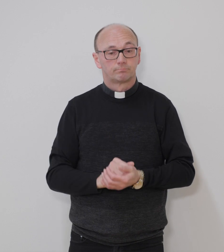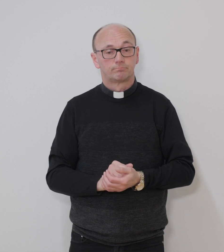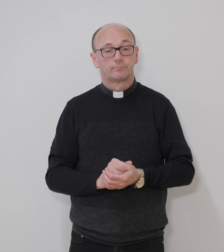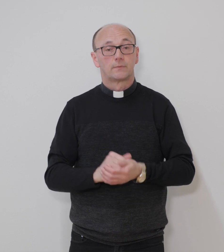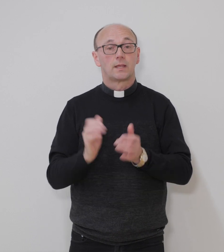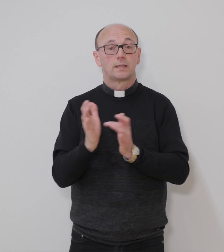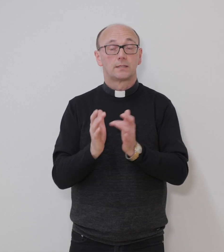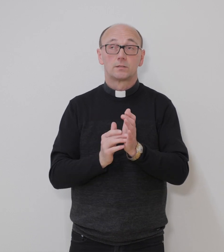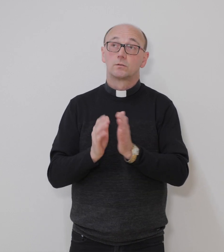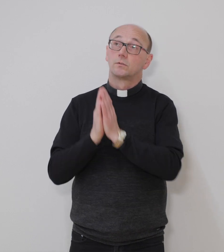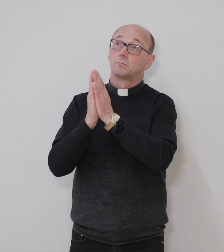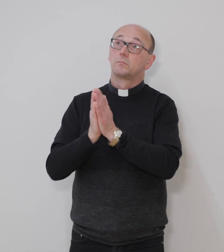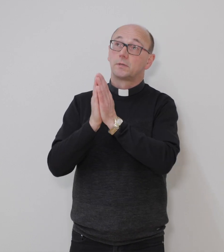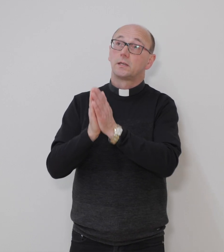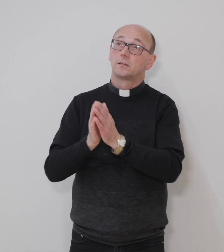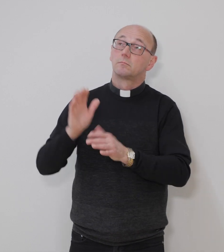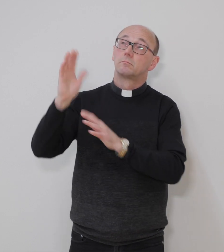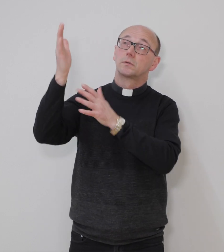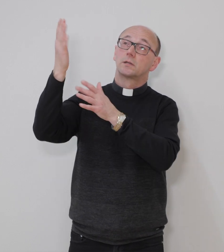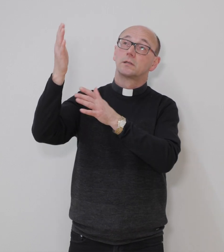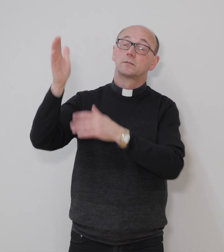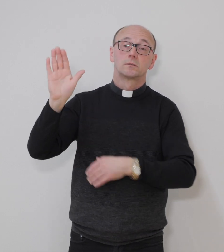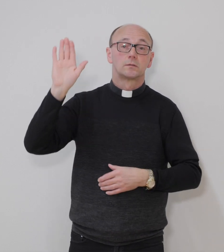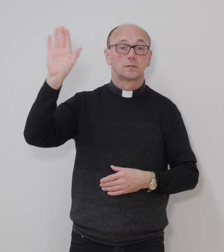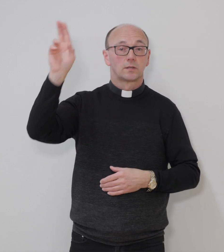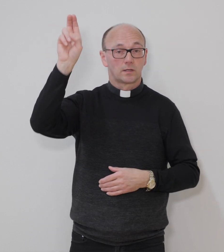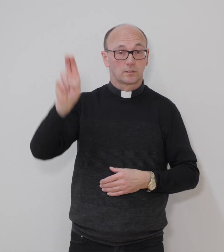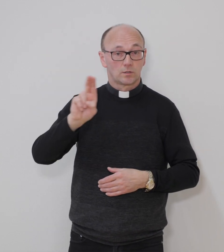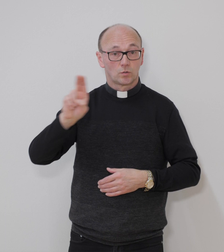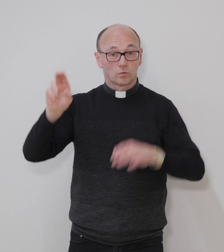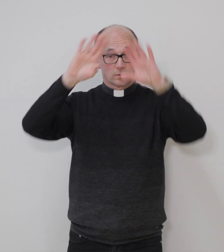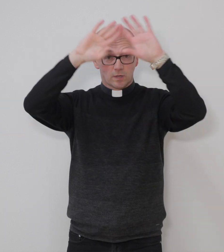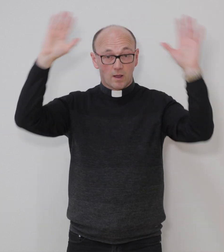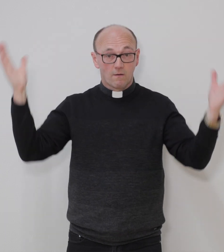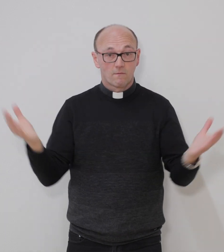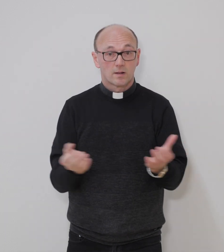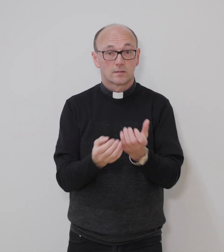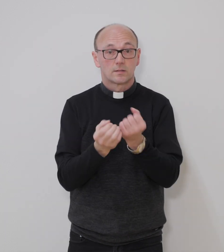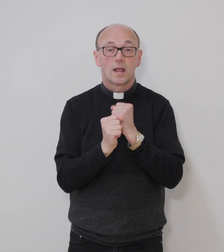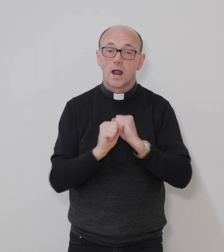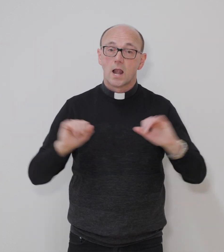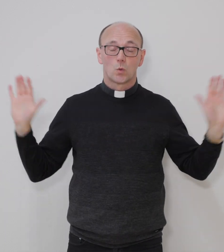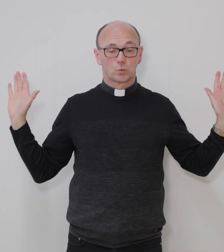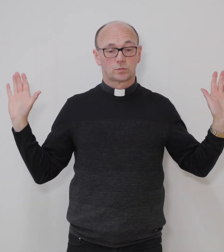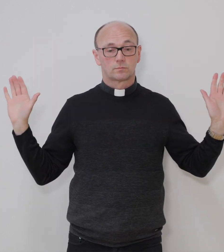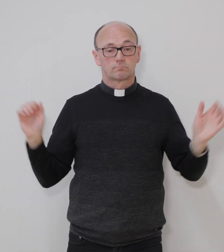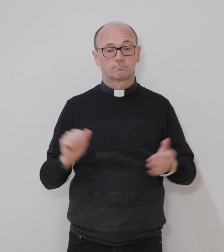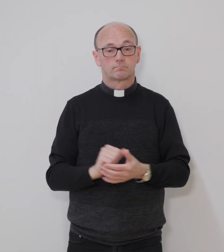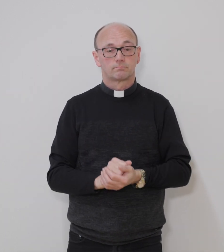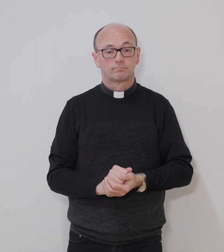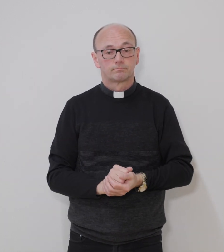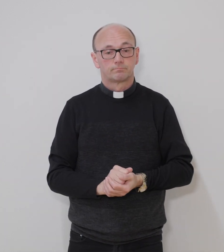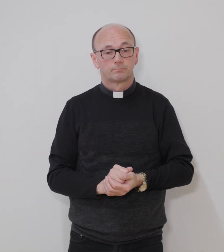Wir beten dich an, Herr Jesus Christus, und preisen dich, denn durch dein heiliges Kreuz hast du die Welt erlöst.